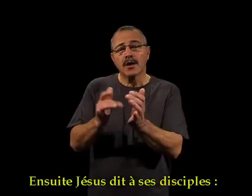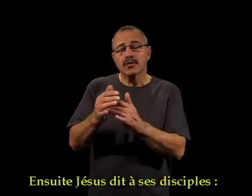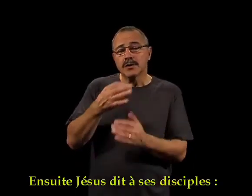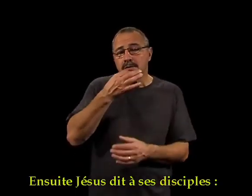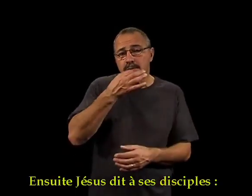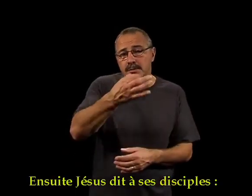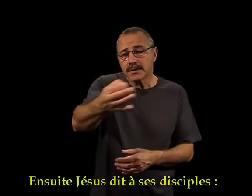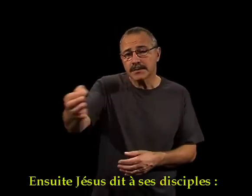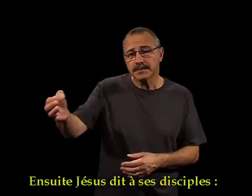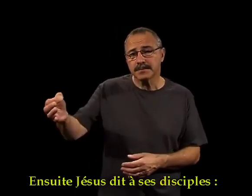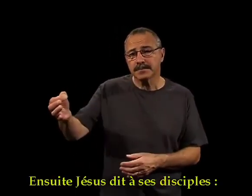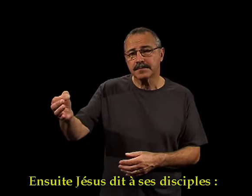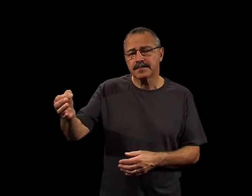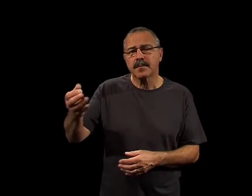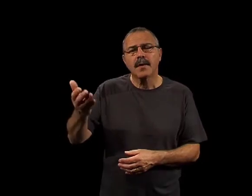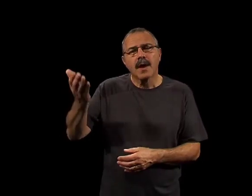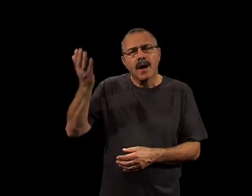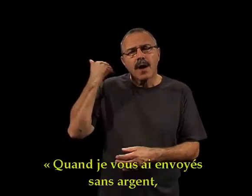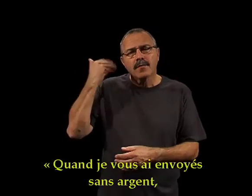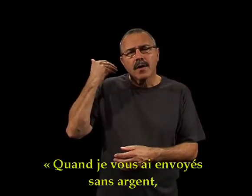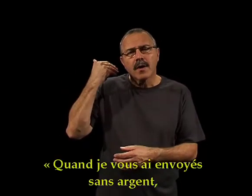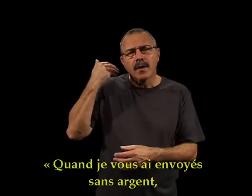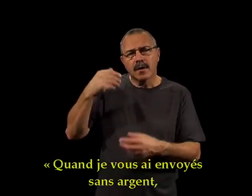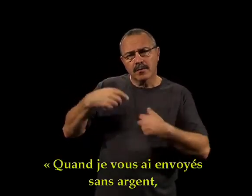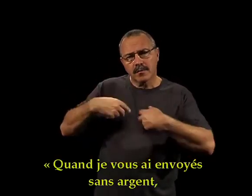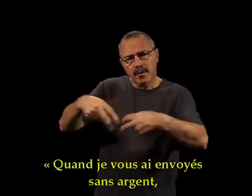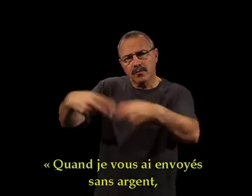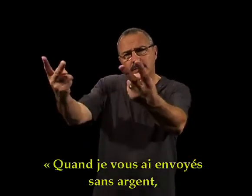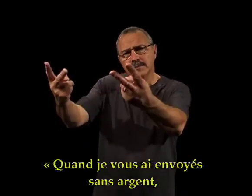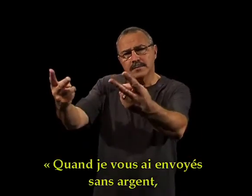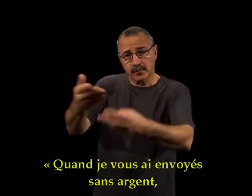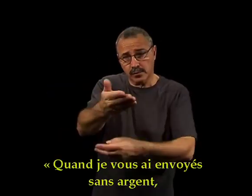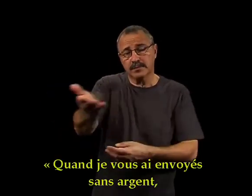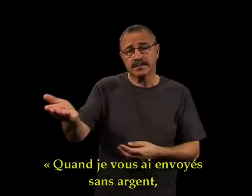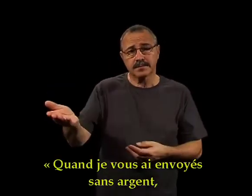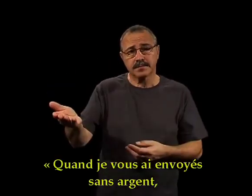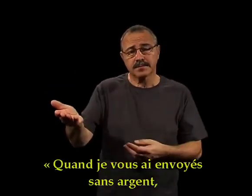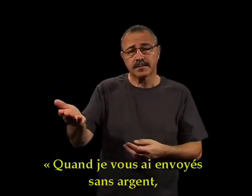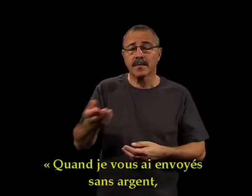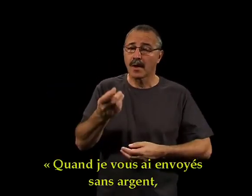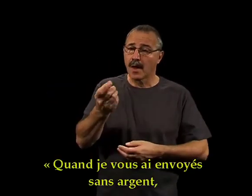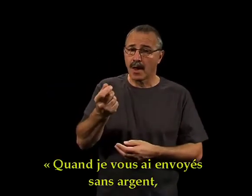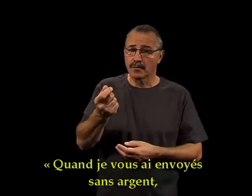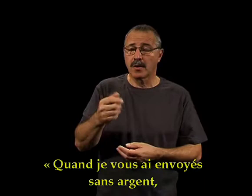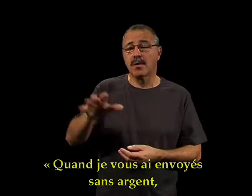Ensuite, Jésus dit à ses disciples, « Quand je vous ai envoyés sans argent,